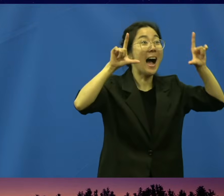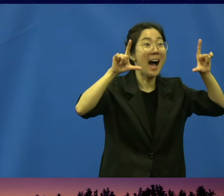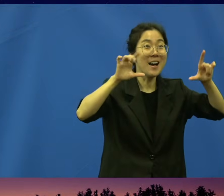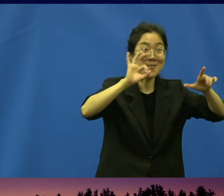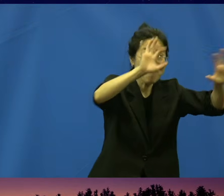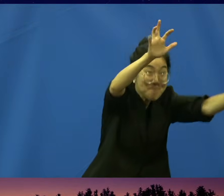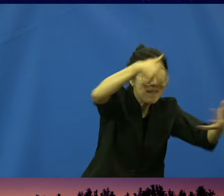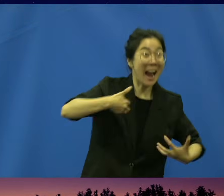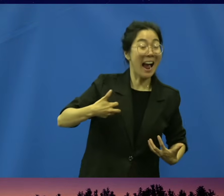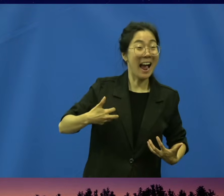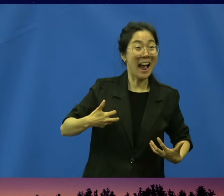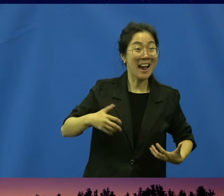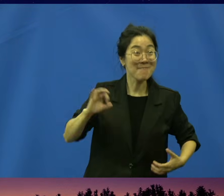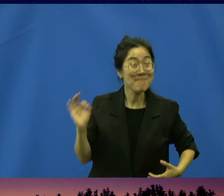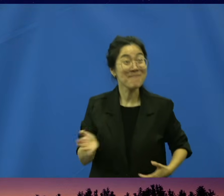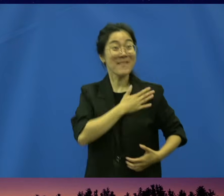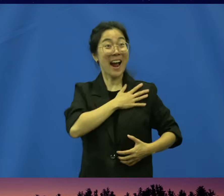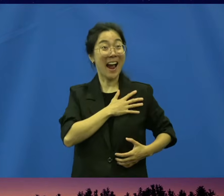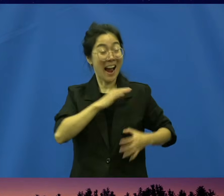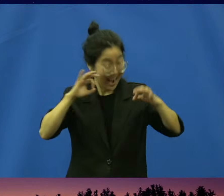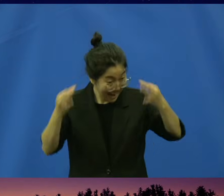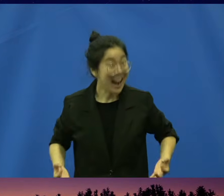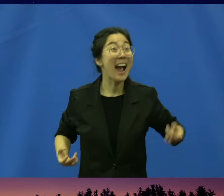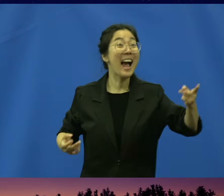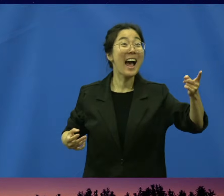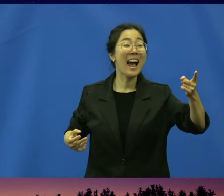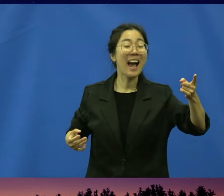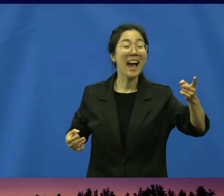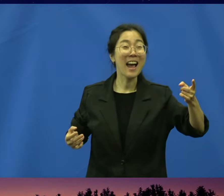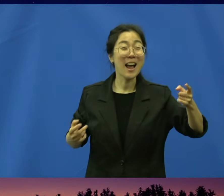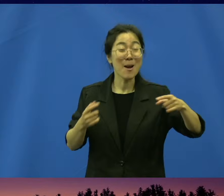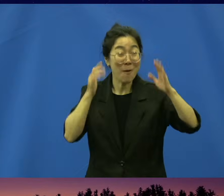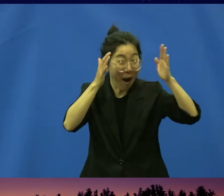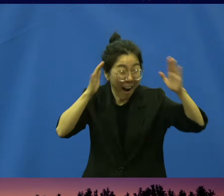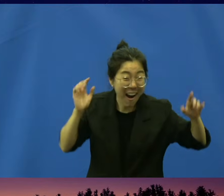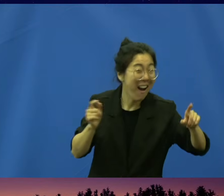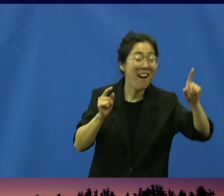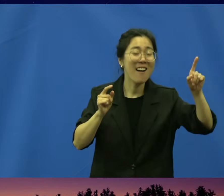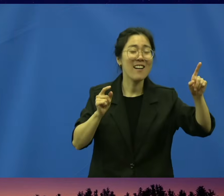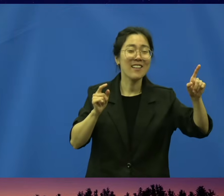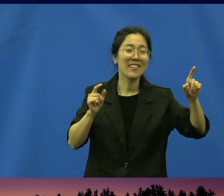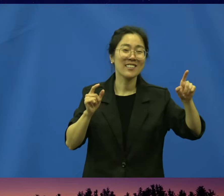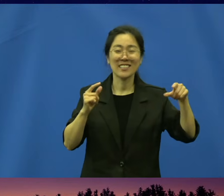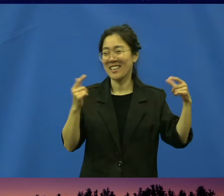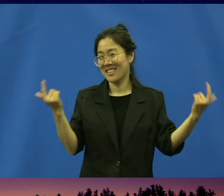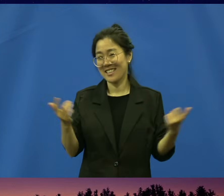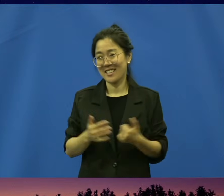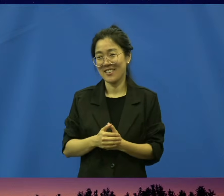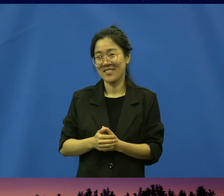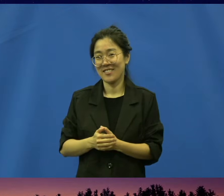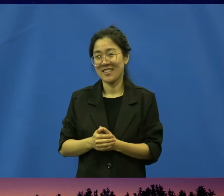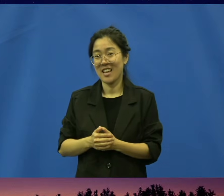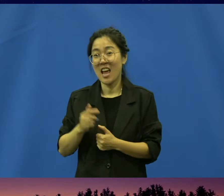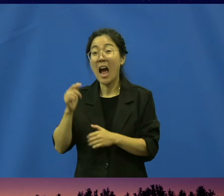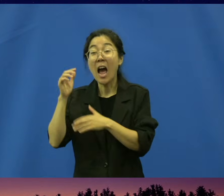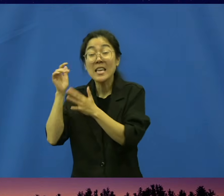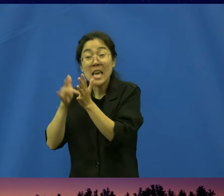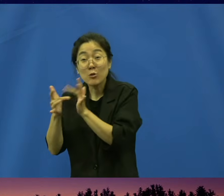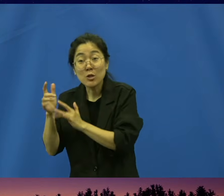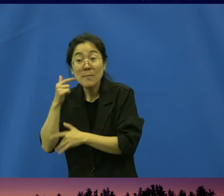십자가를 지시는 자기 희생, 자기 고난이었음을 우리는 명심해야 할 것입니다.